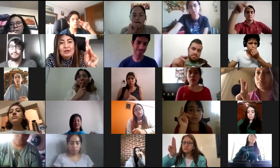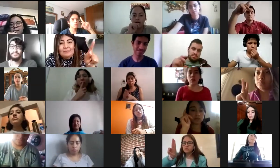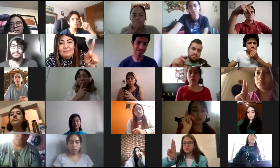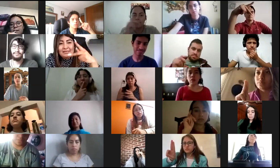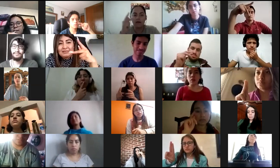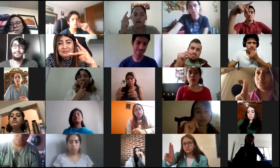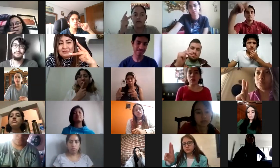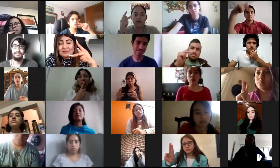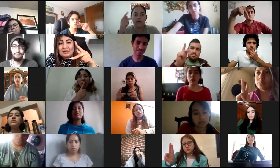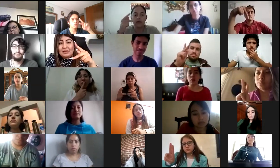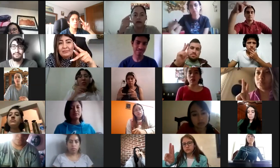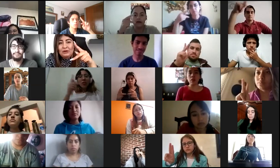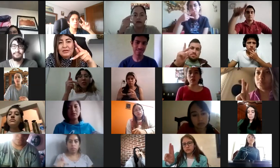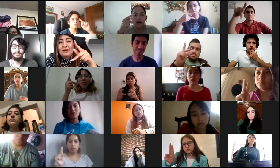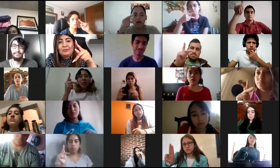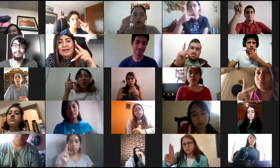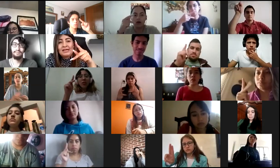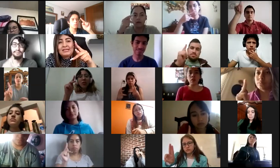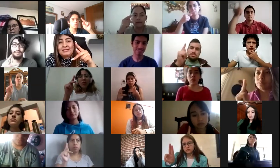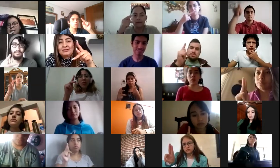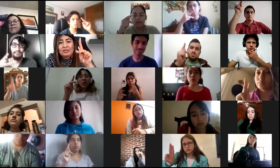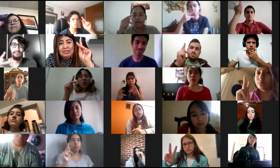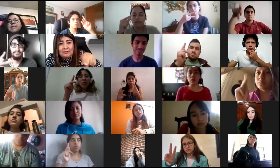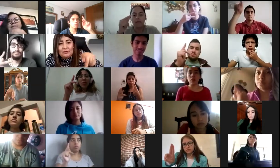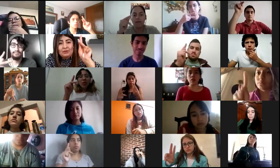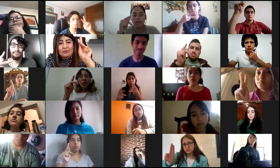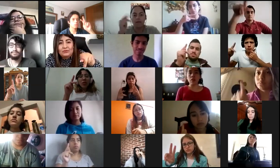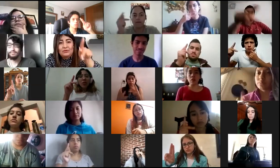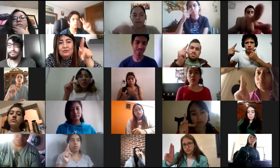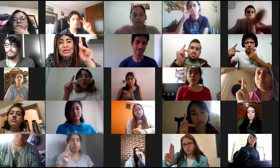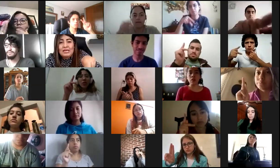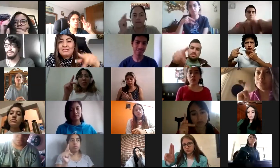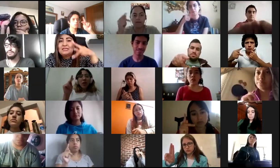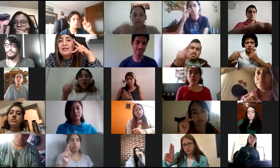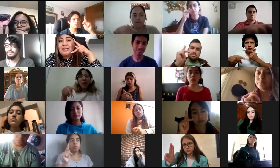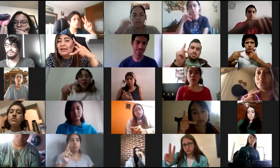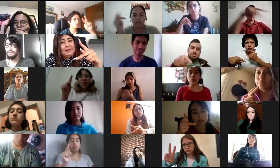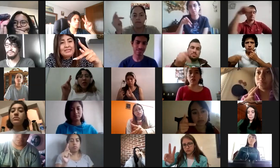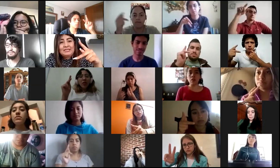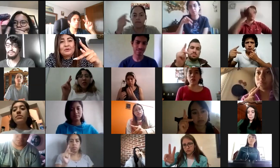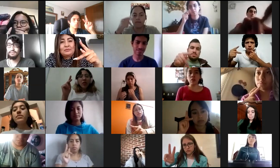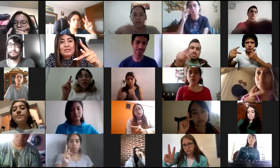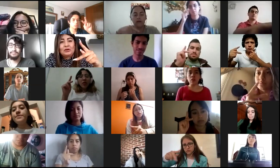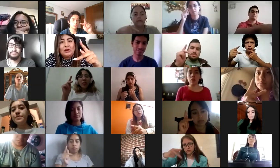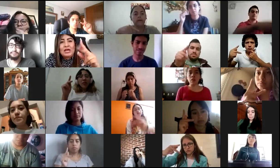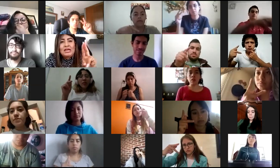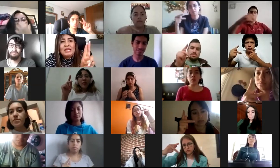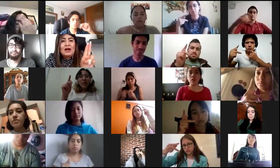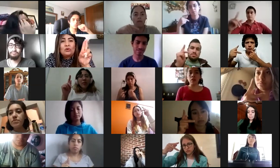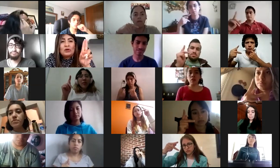paz, pero lleva el pulgar en el centro y tiene movimiento. Que es igual que la P sin movimiento y la U es